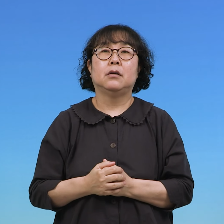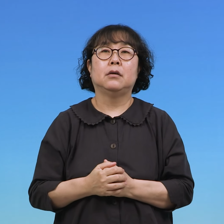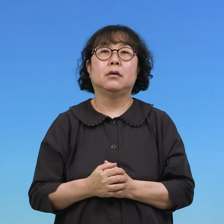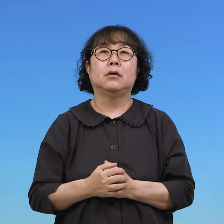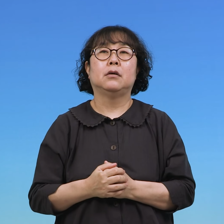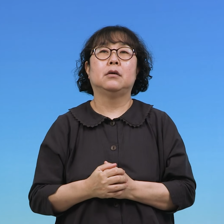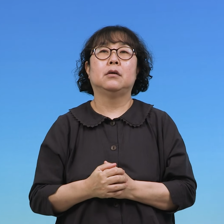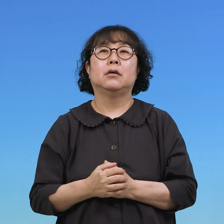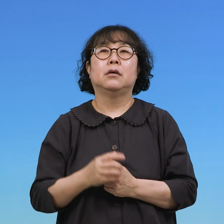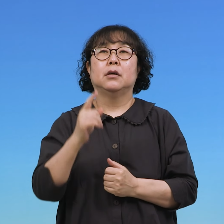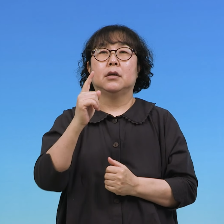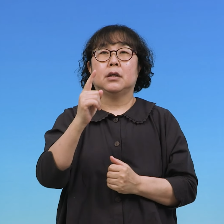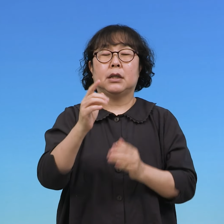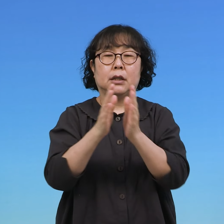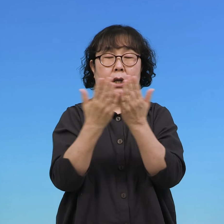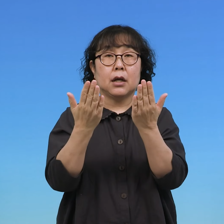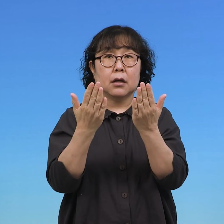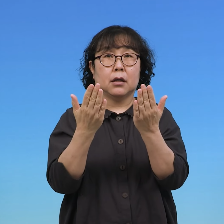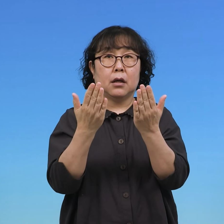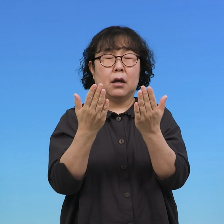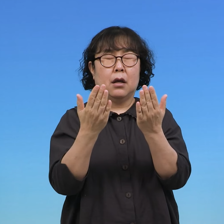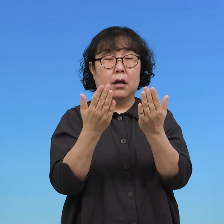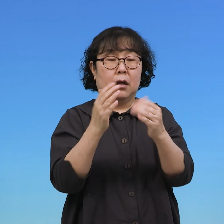여러분, 이 워크북 기억하십니까?